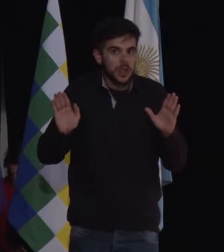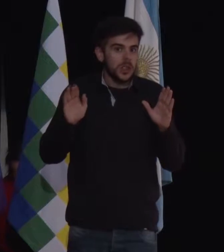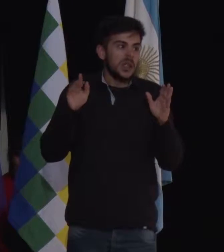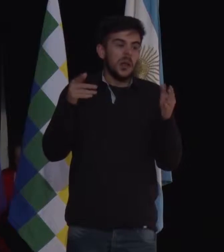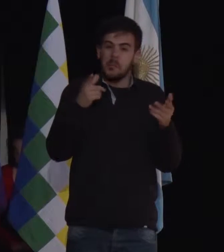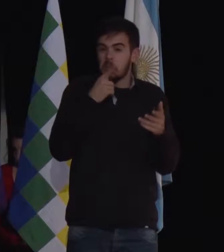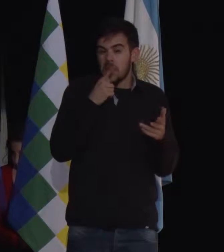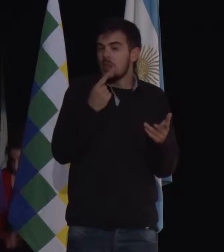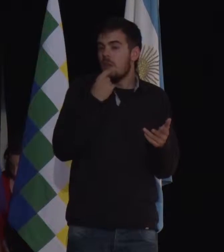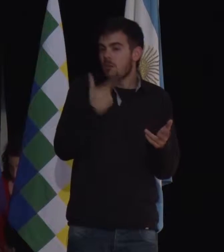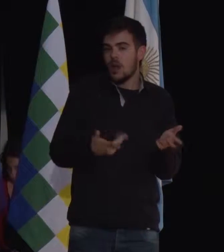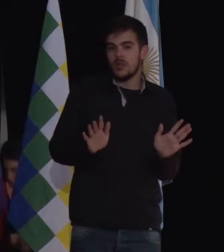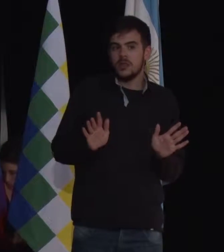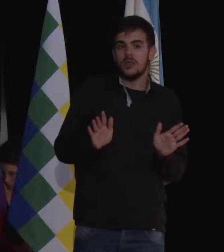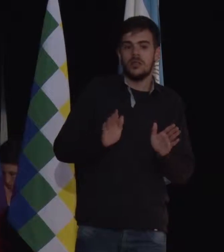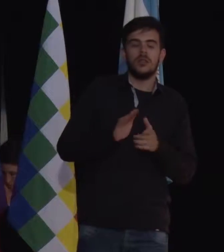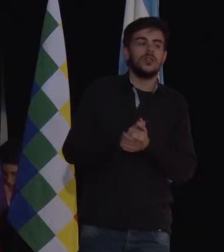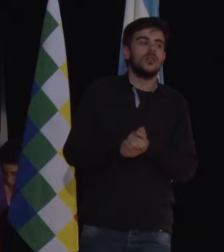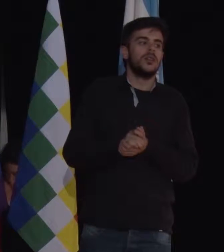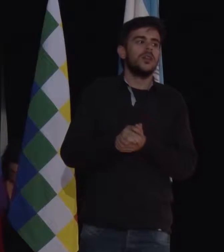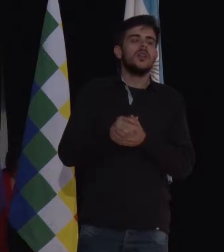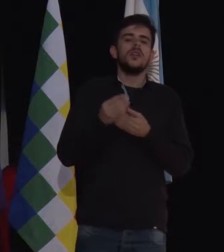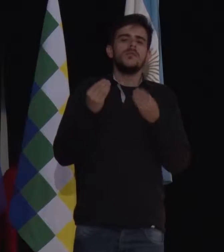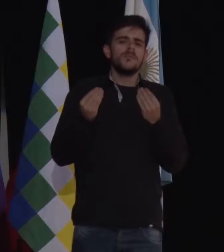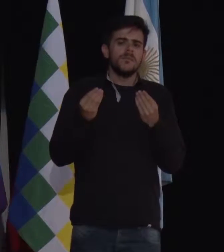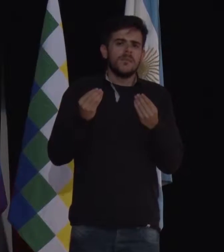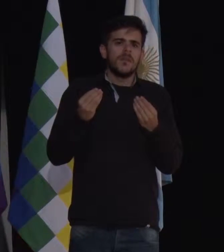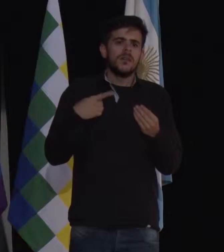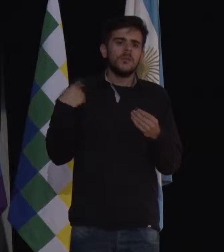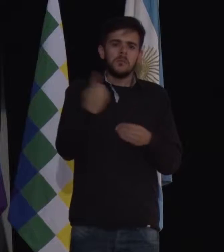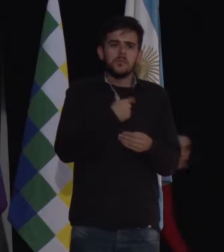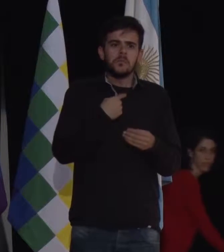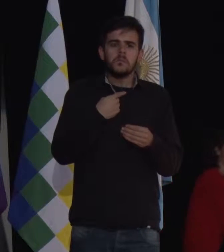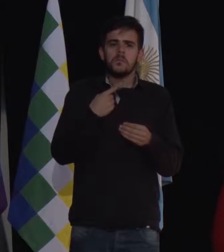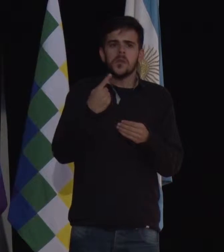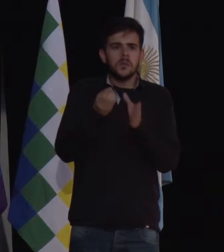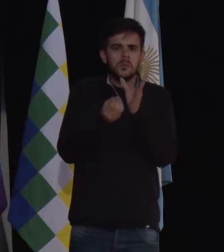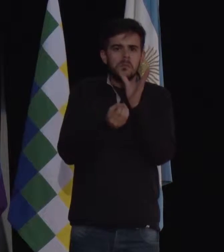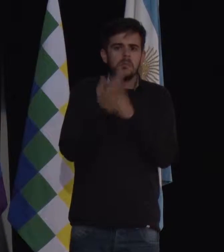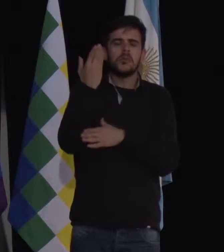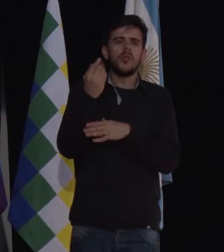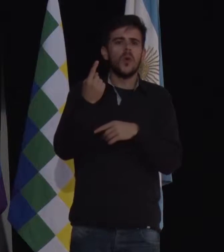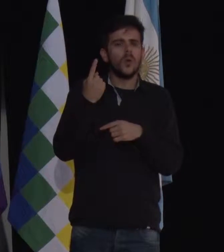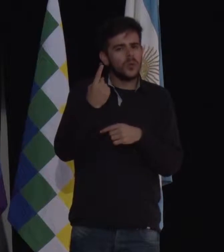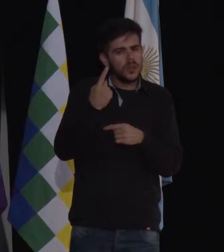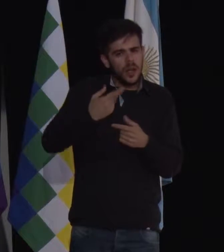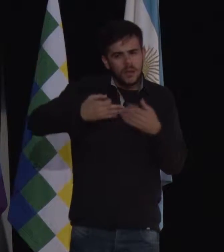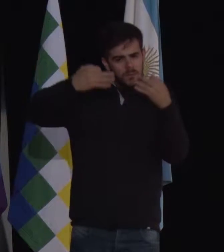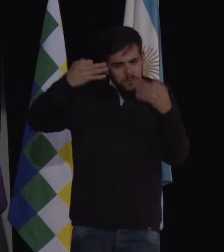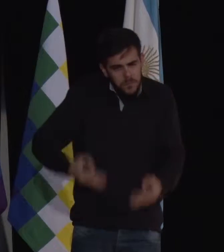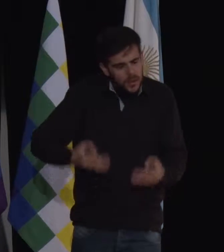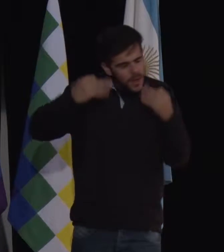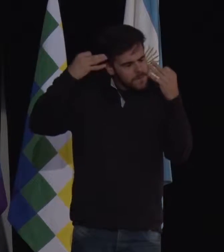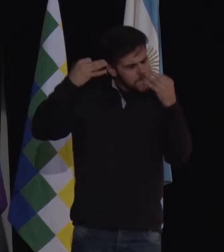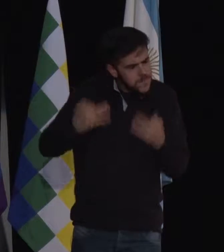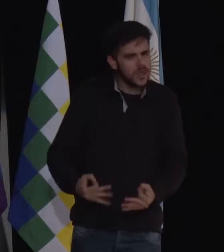sencilla aplicación, es poder implementar una verdadera y real campaña